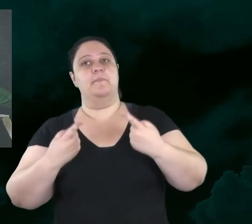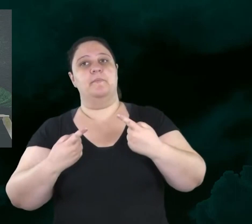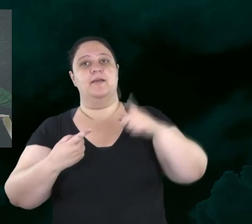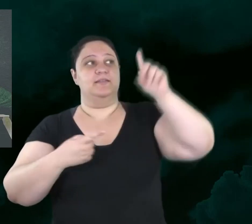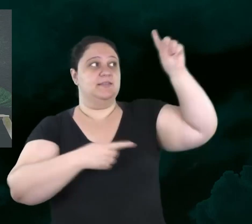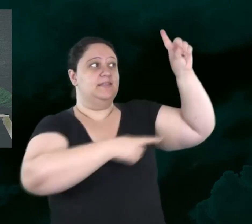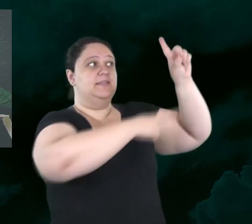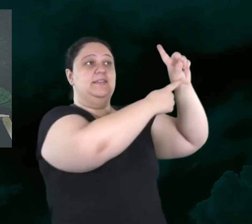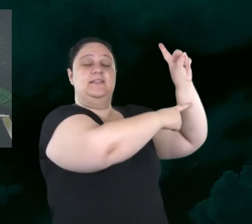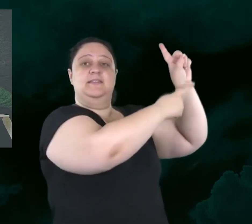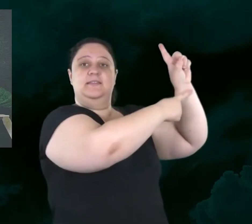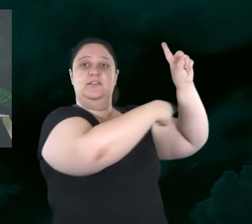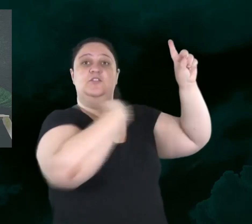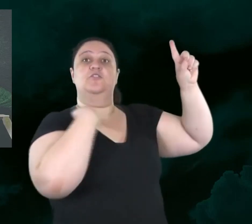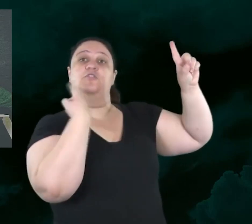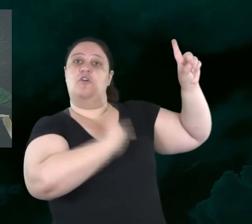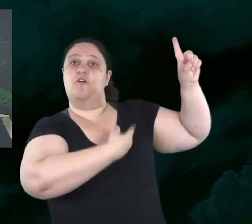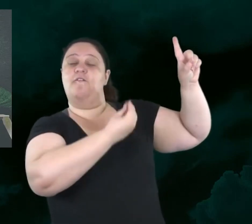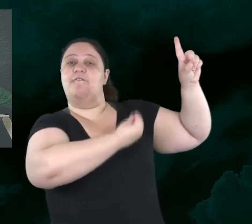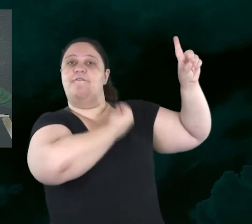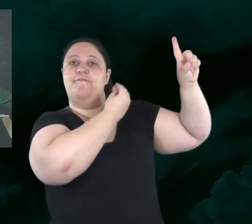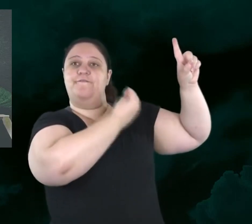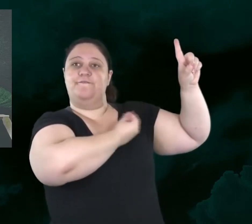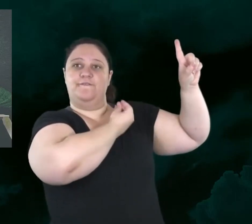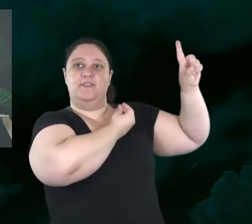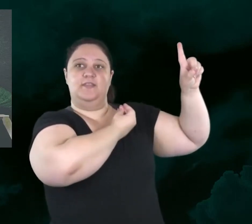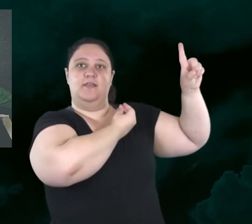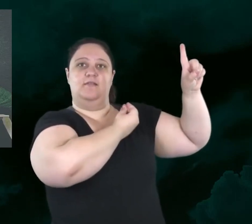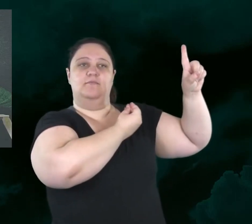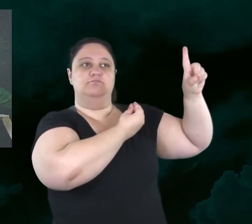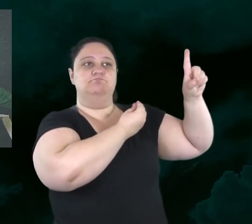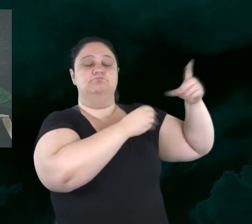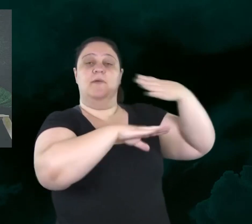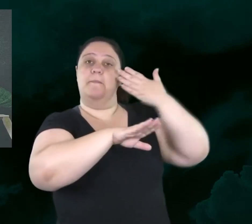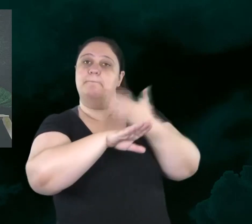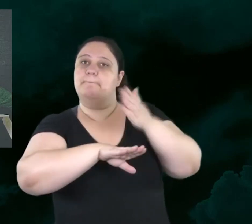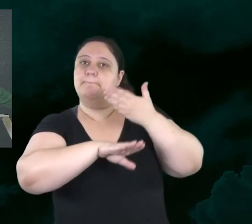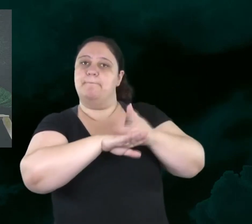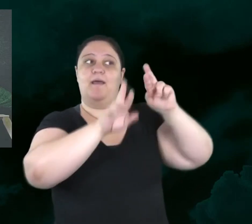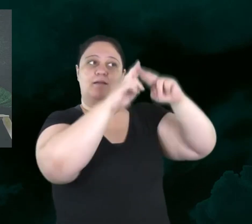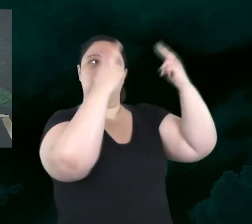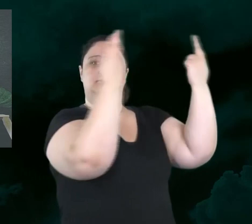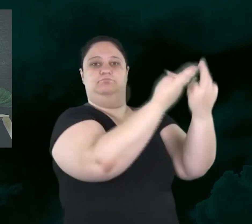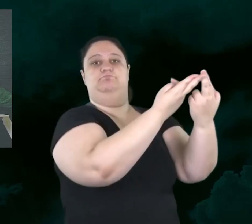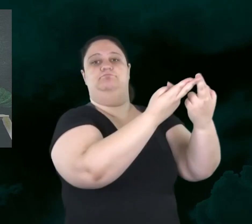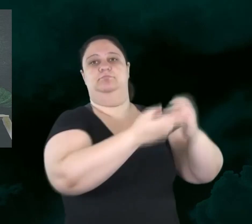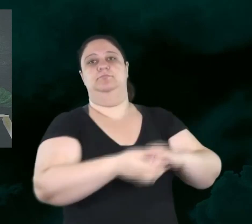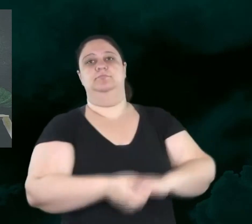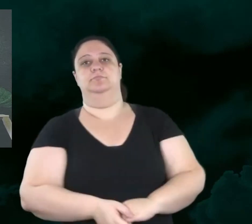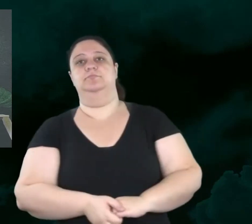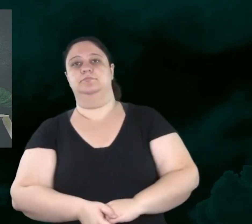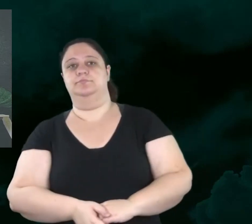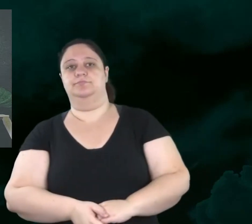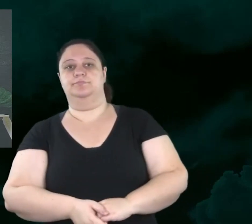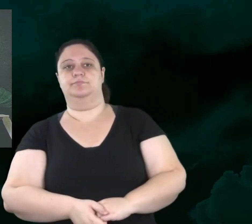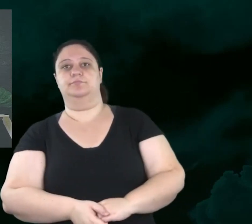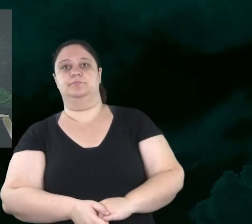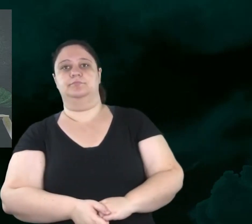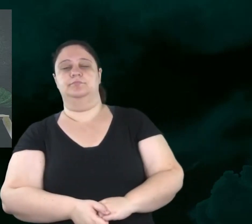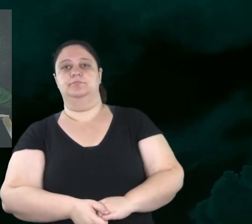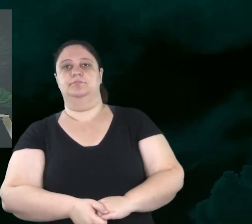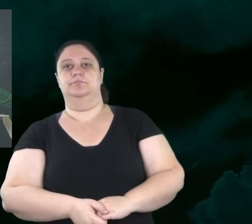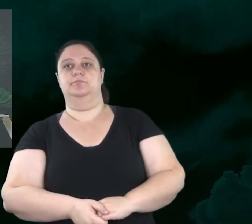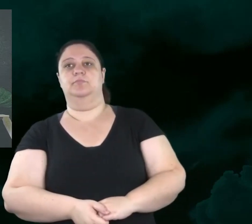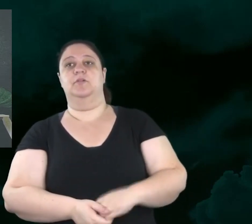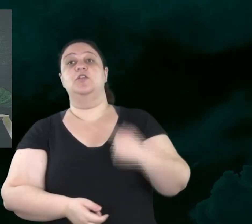vivam na realidade do reino dos céus. A palavra que nós pregamos não pode ser uma palavra que nós não vivemos. Nós,